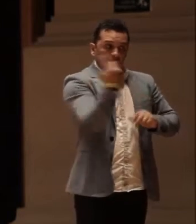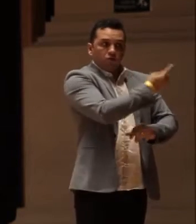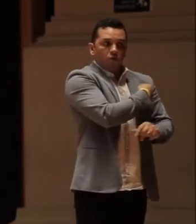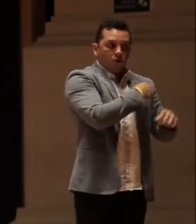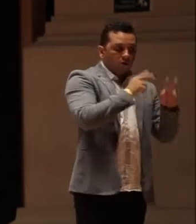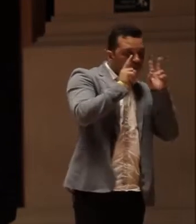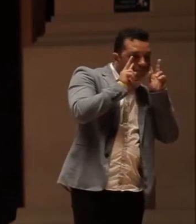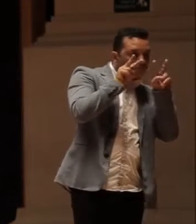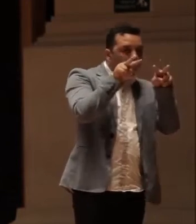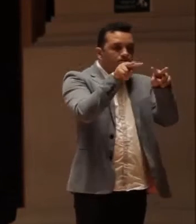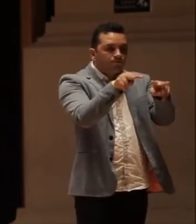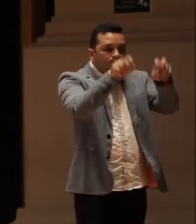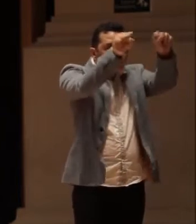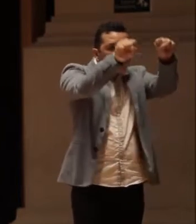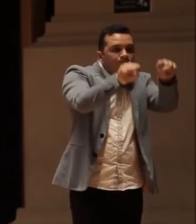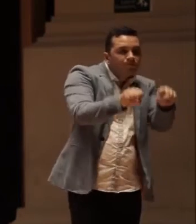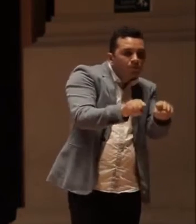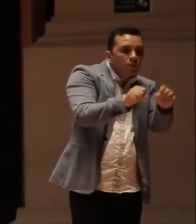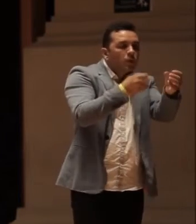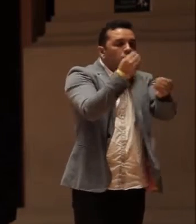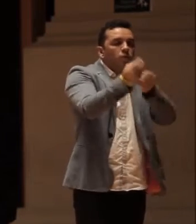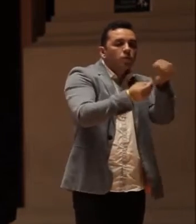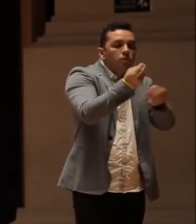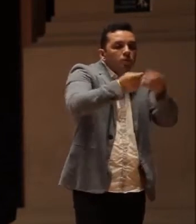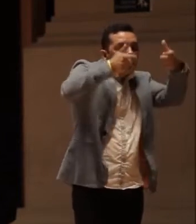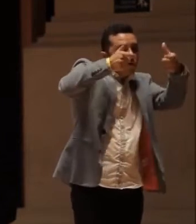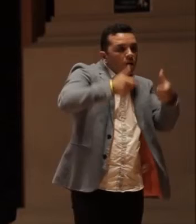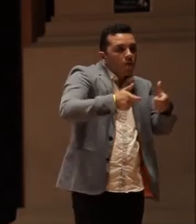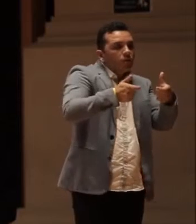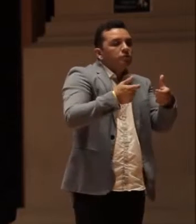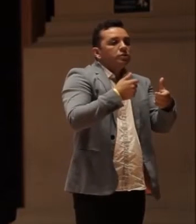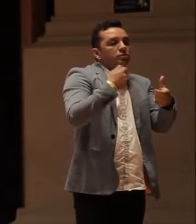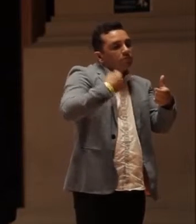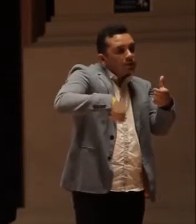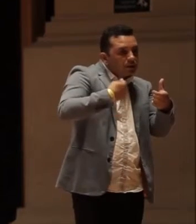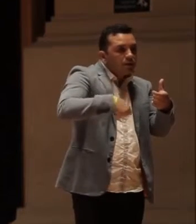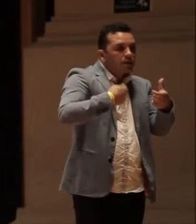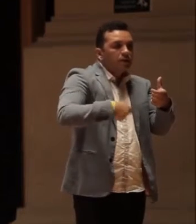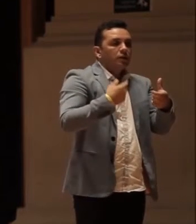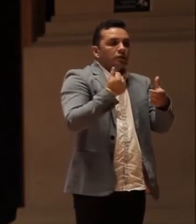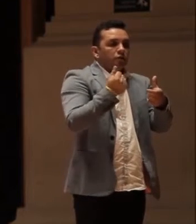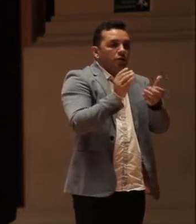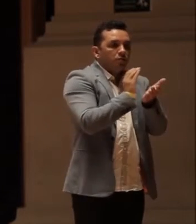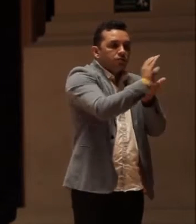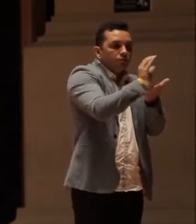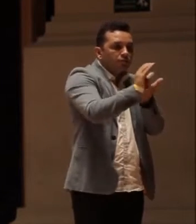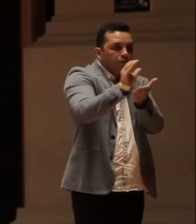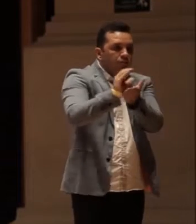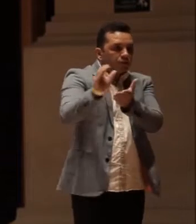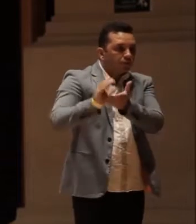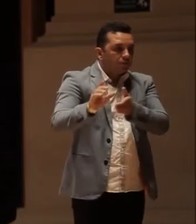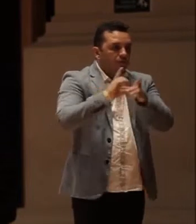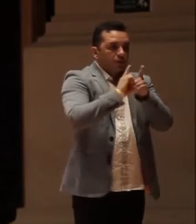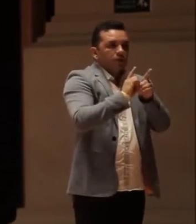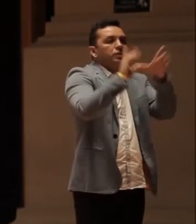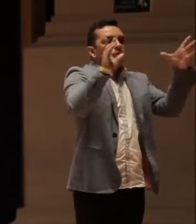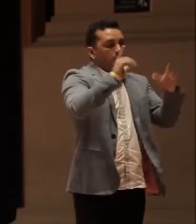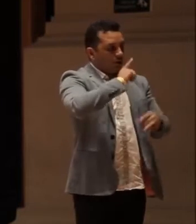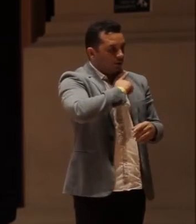onde precisamos fazer realmente a distribuição mais democrática dos nossos recursos.